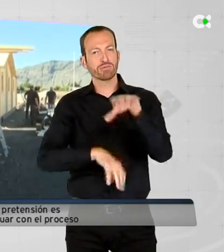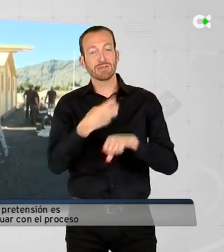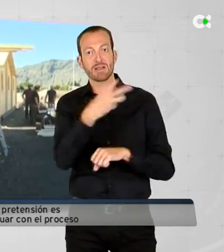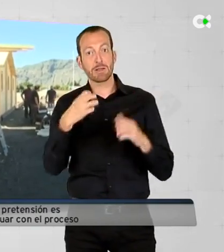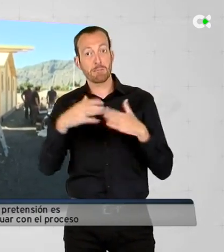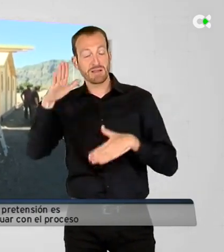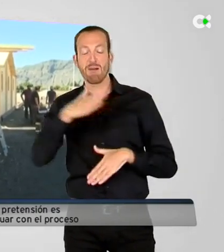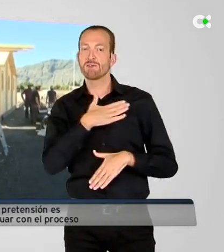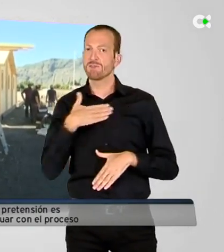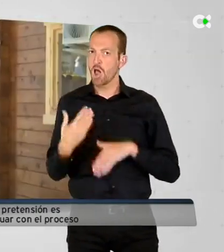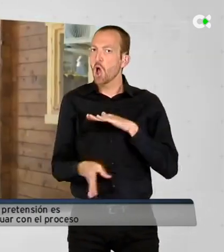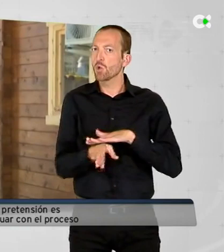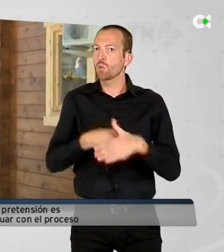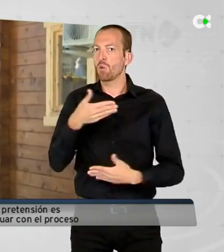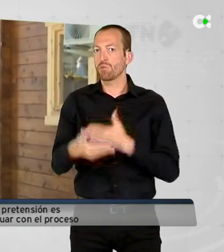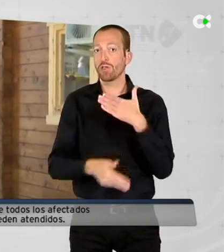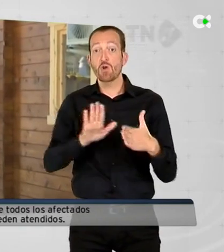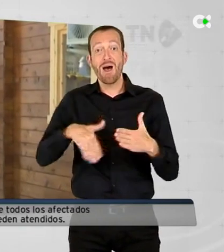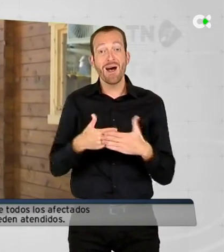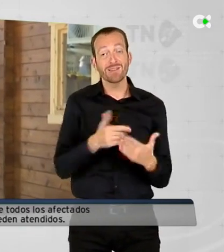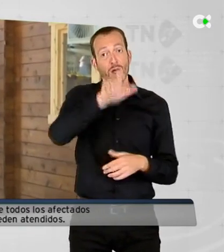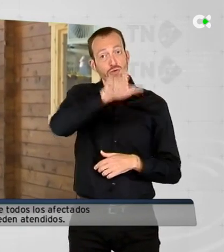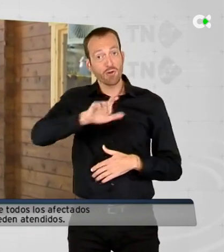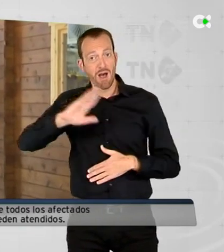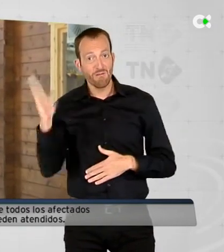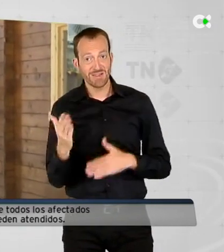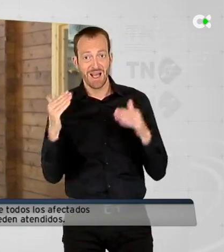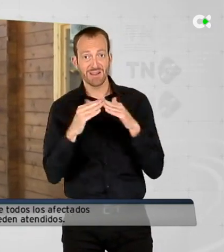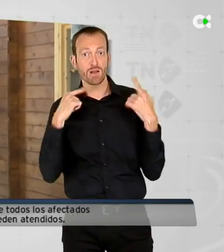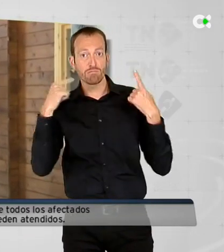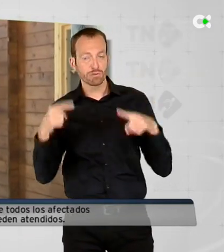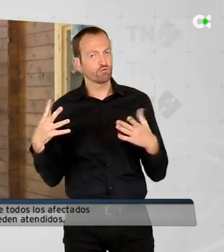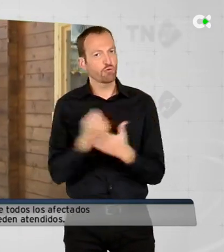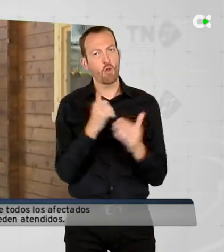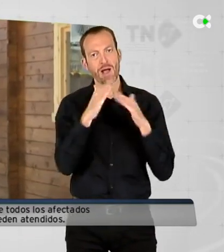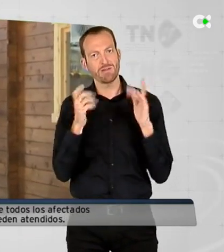pretensión es continuar con el proceso hasta que todos los afectados queden atendidos.